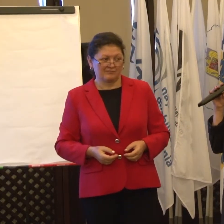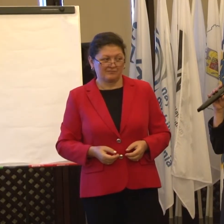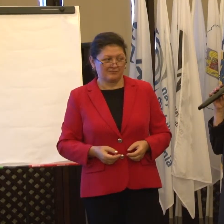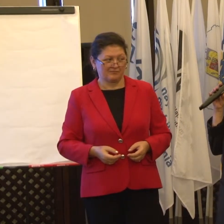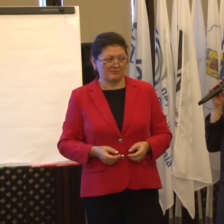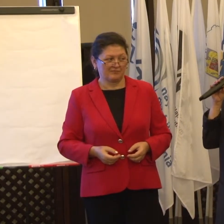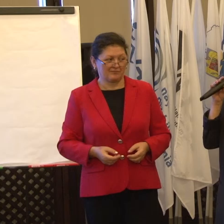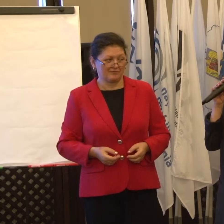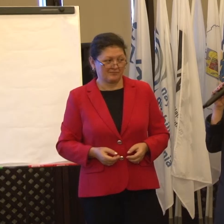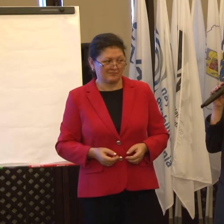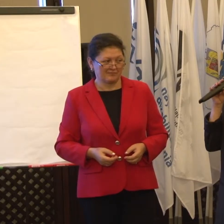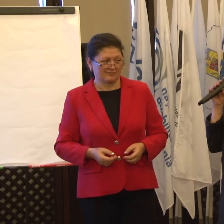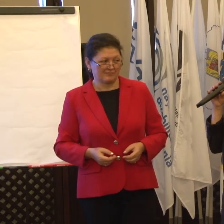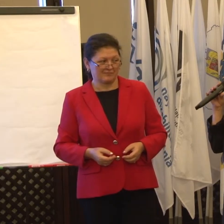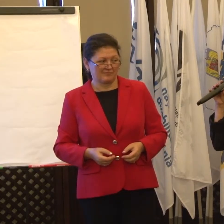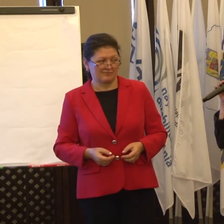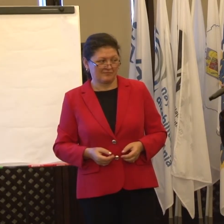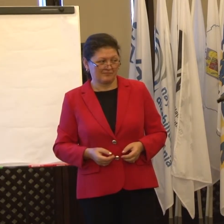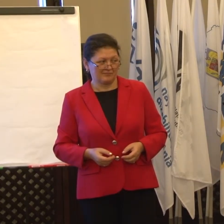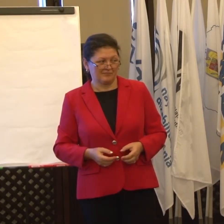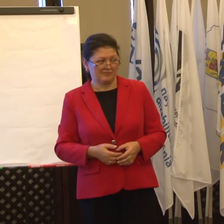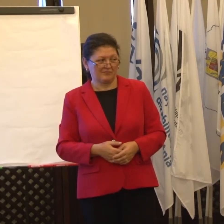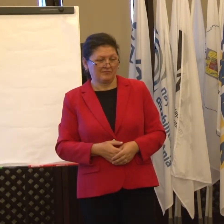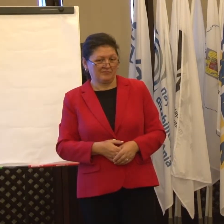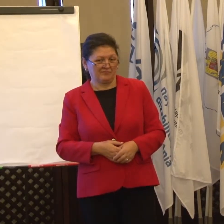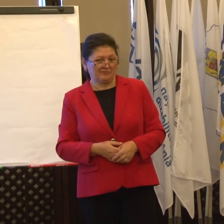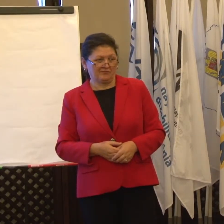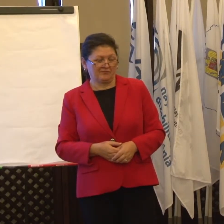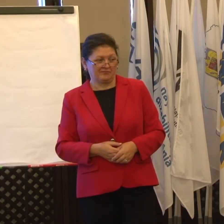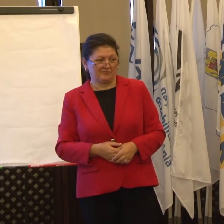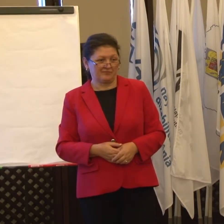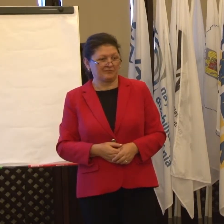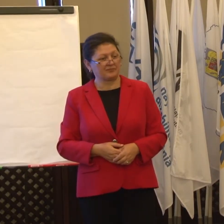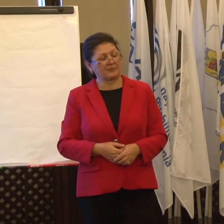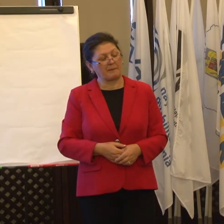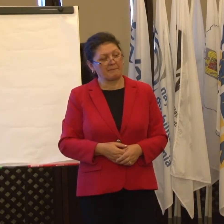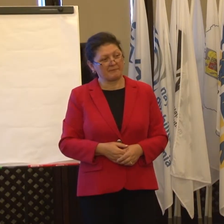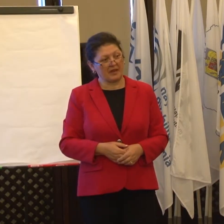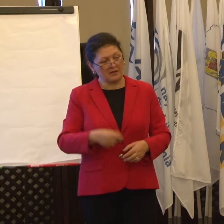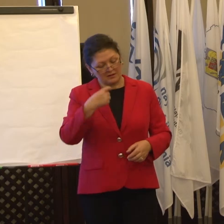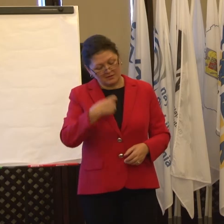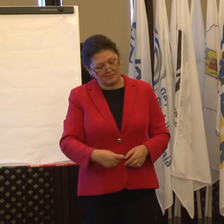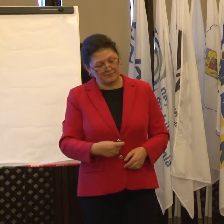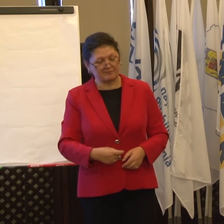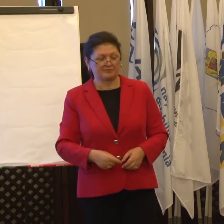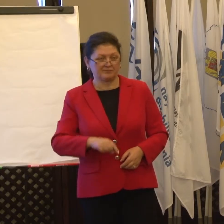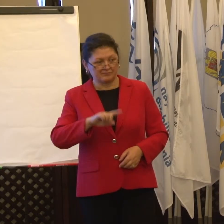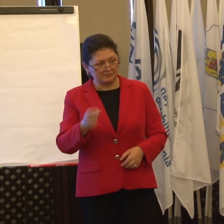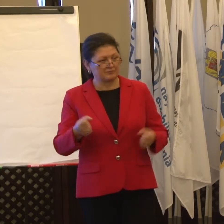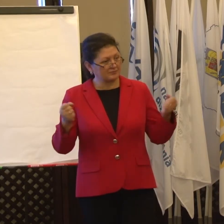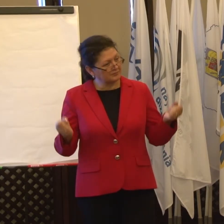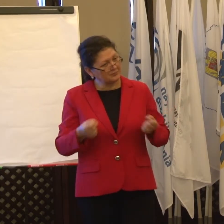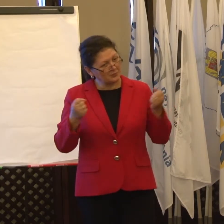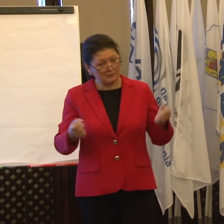arătând tuturor că se pot face lucruri. Da? Că aceste persoane sunt persoane